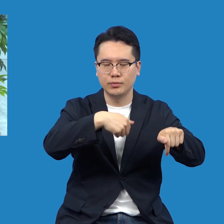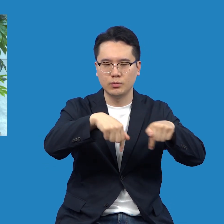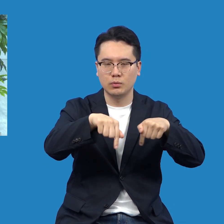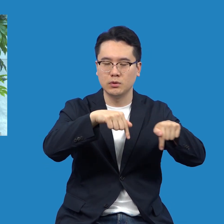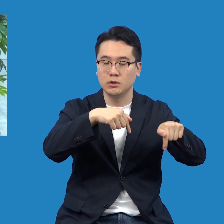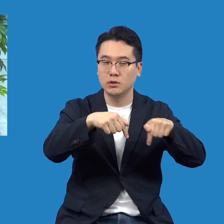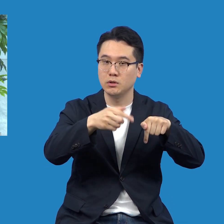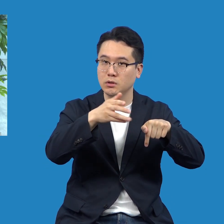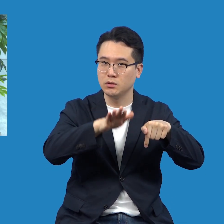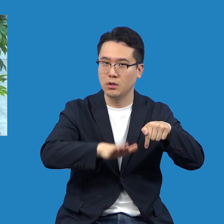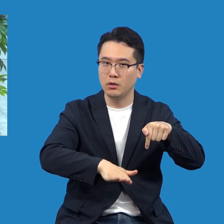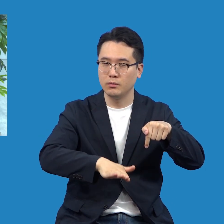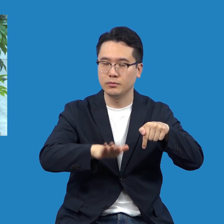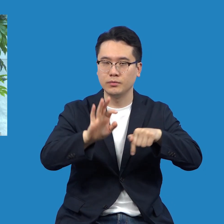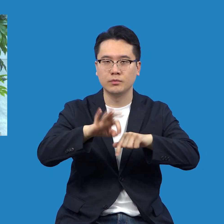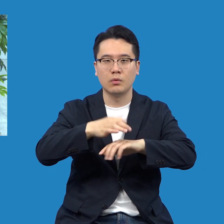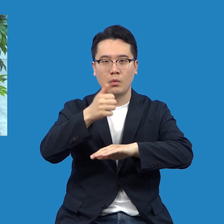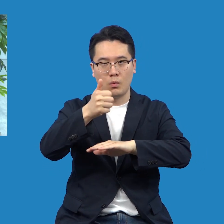이 아시아 왕이